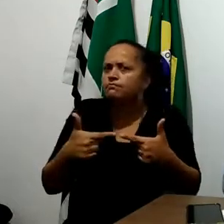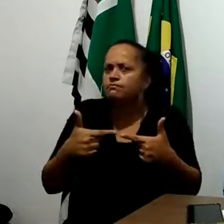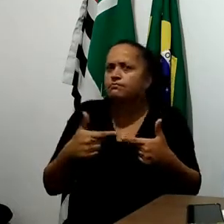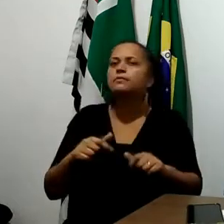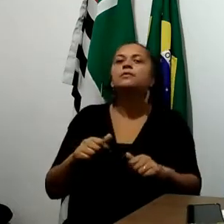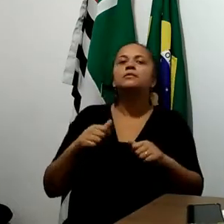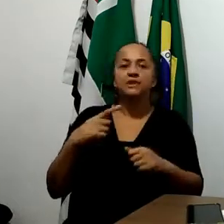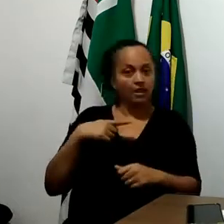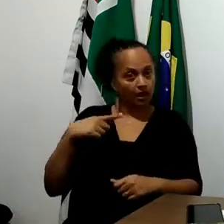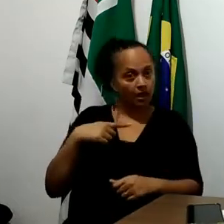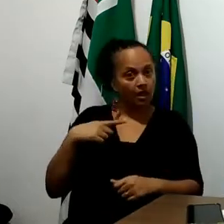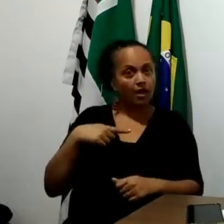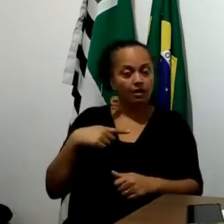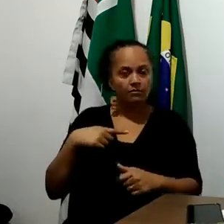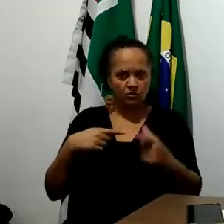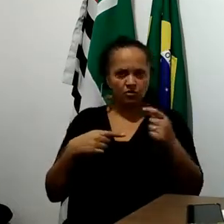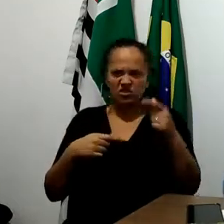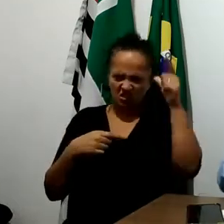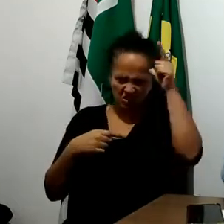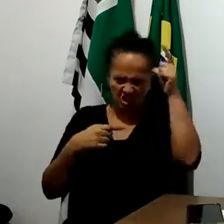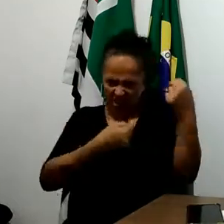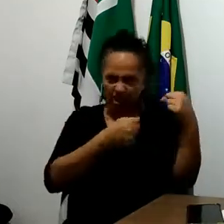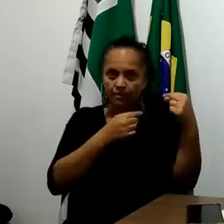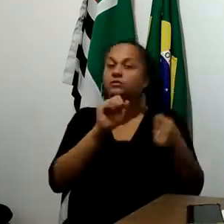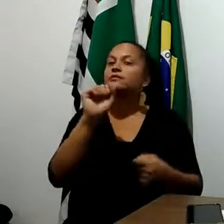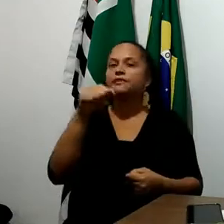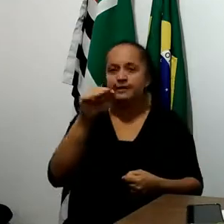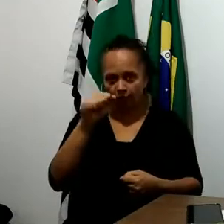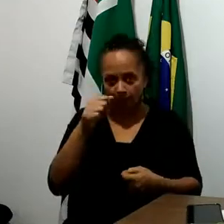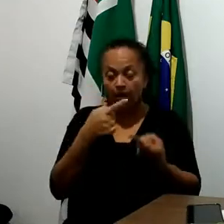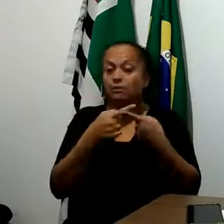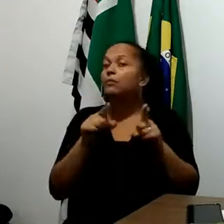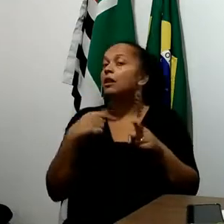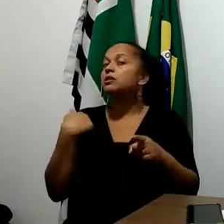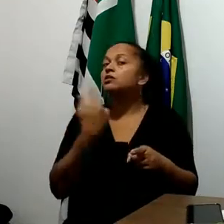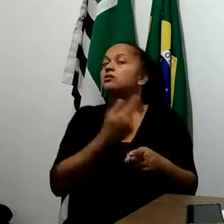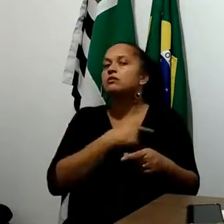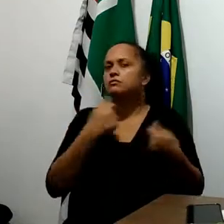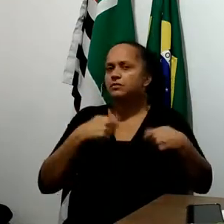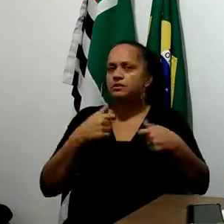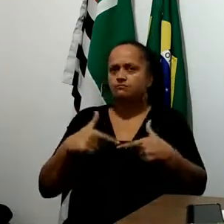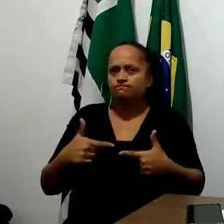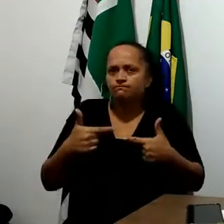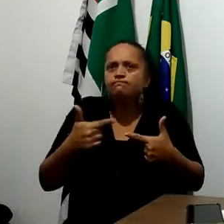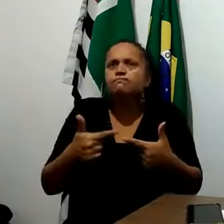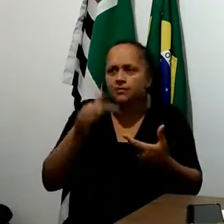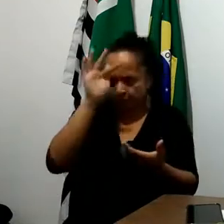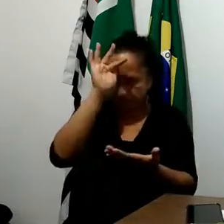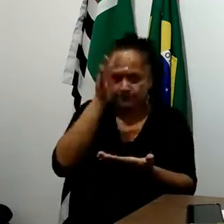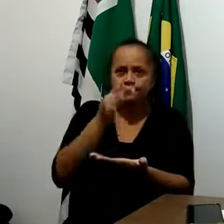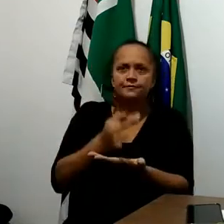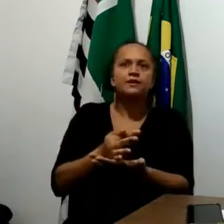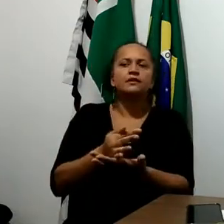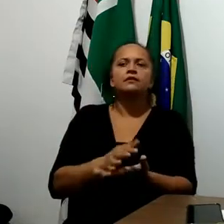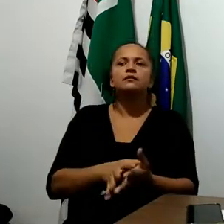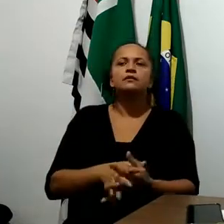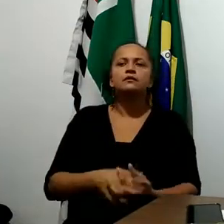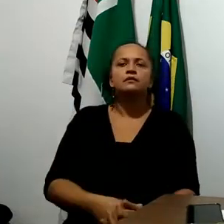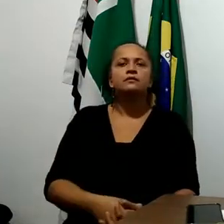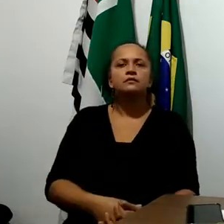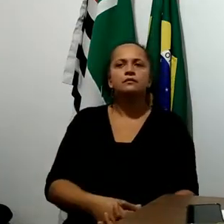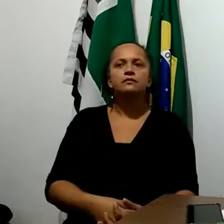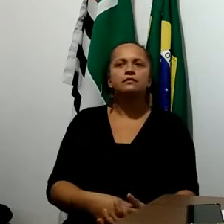adversário? Sim. Mas nós precisamos resistir a esse adversário, firme na fé. Amém? Então,